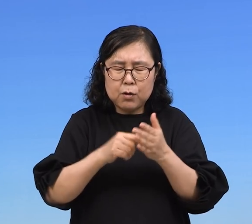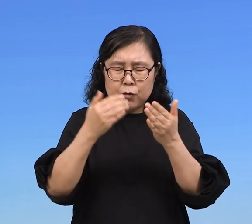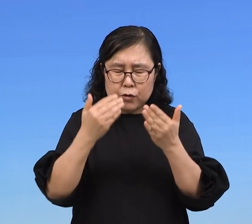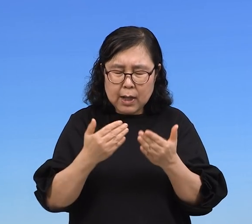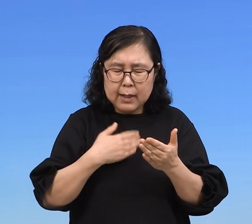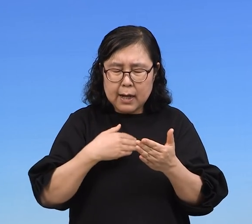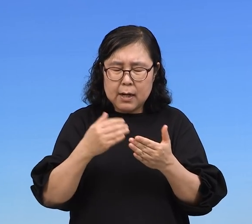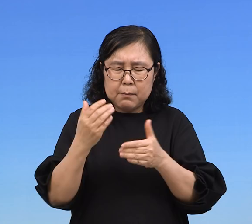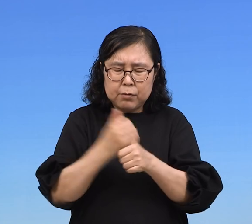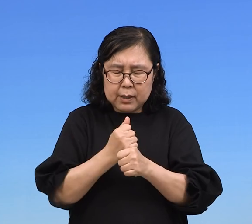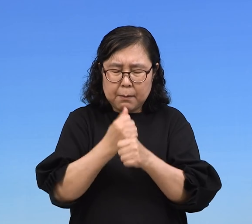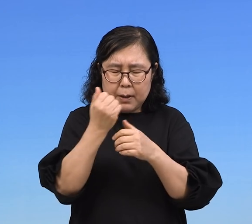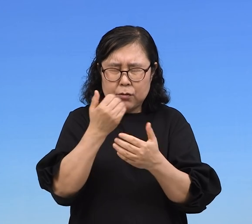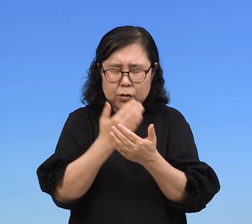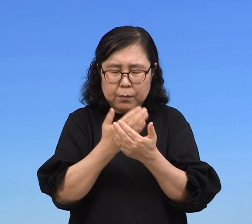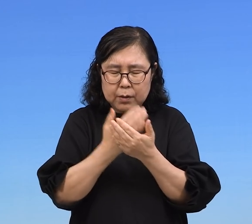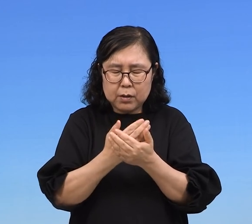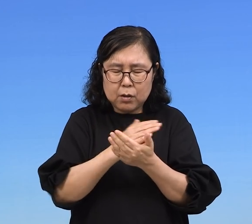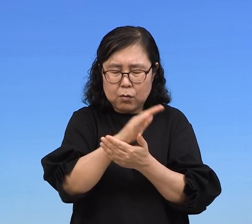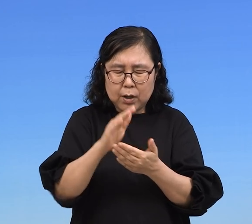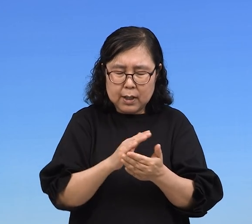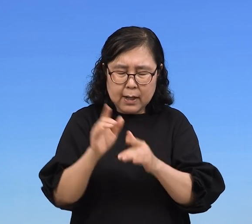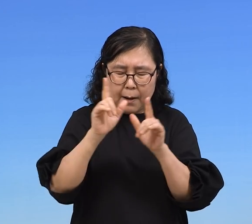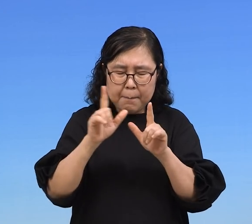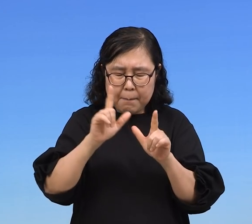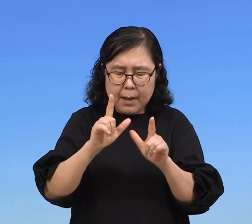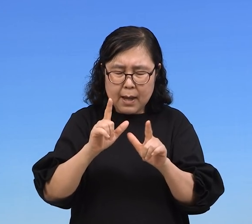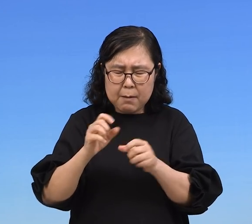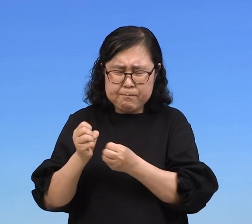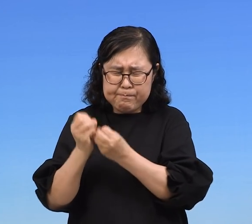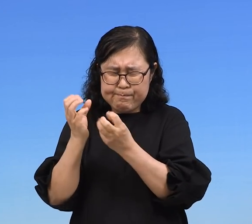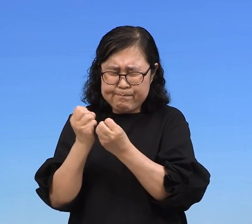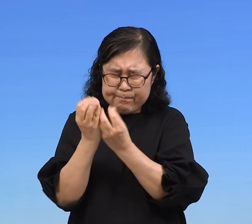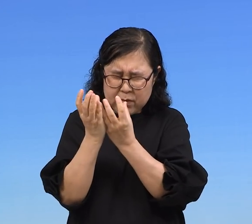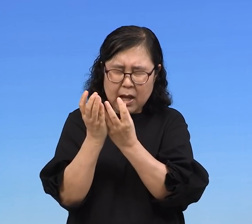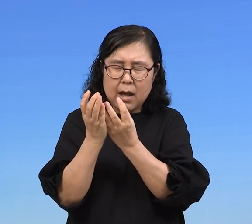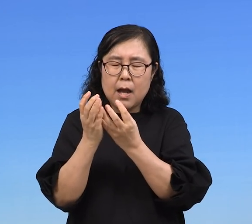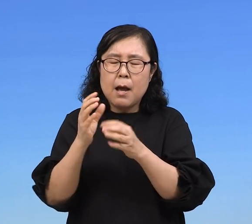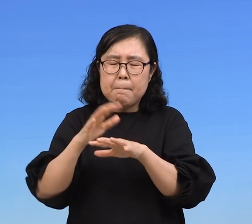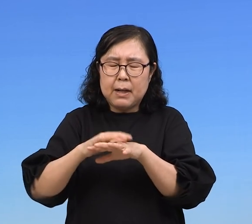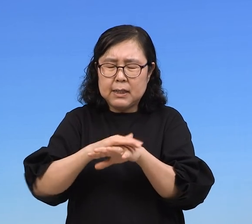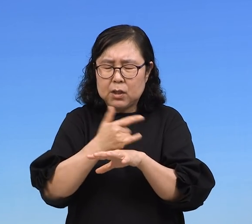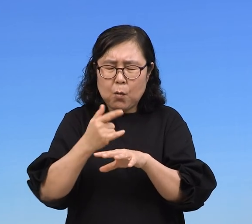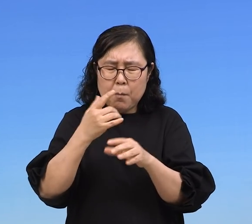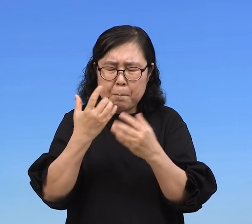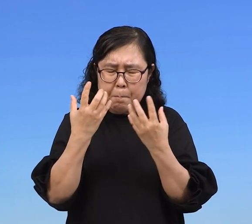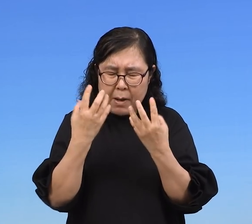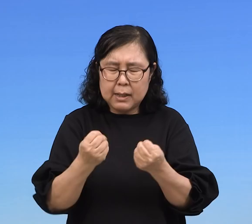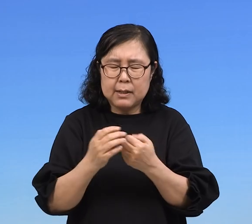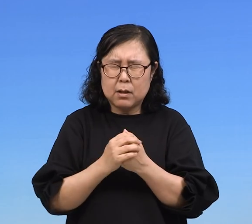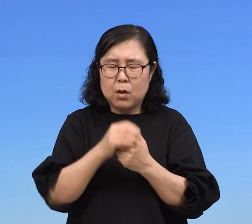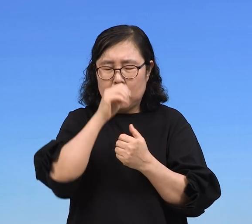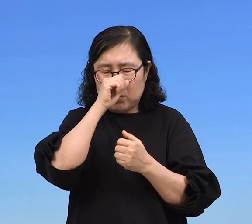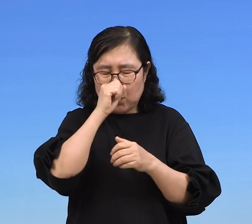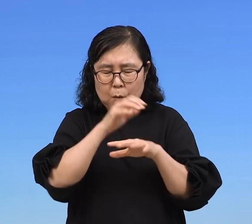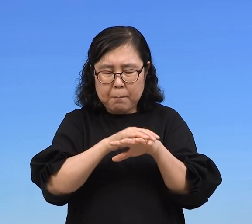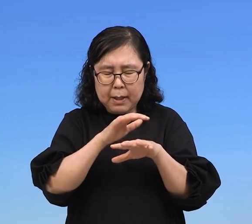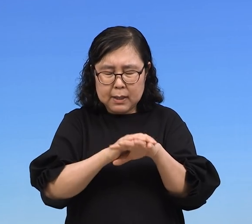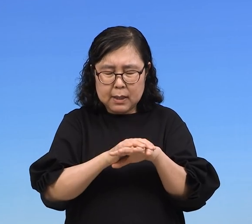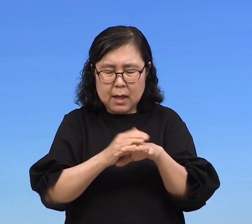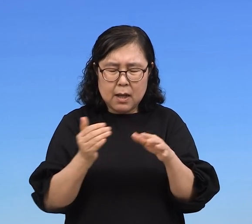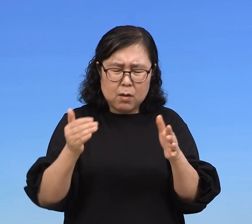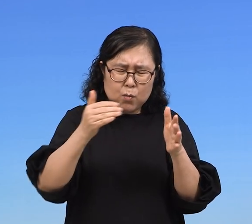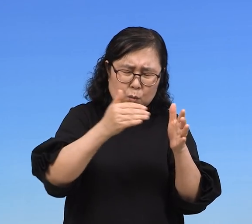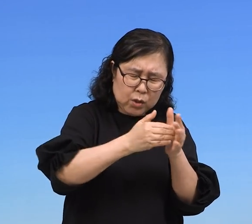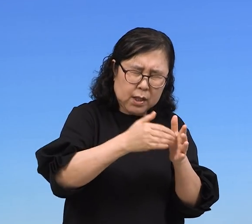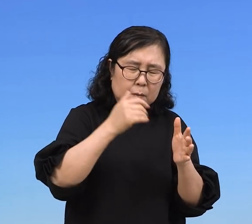나를 붙들어 주시기 원합니다. 우리 인생에 지뢰밭이 너무 많아서 하나님, 좋은 밭에